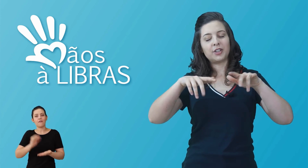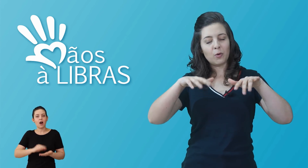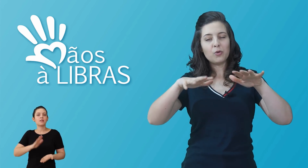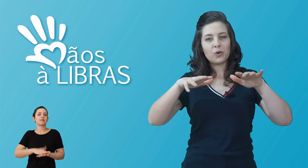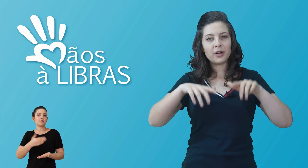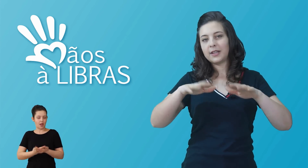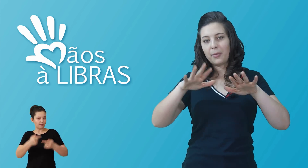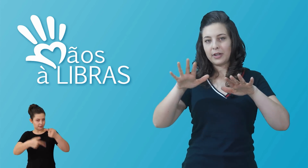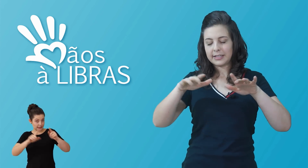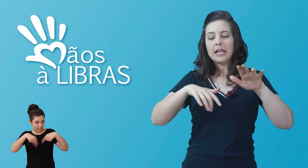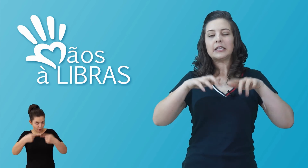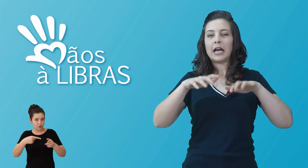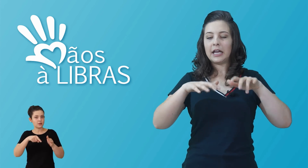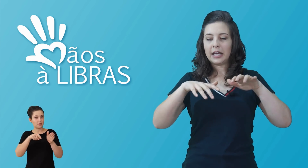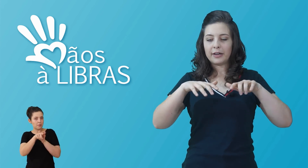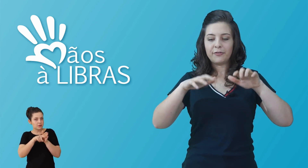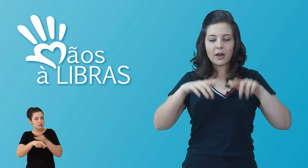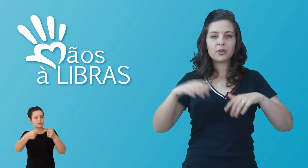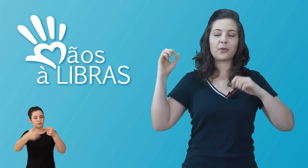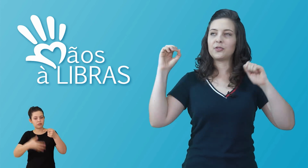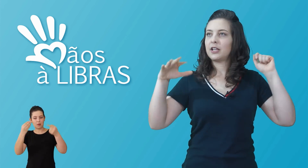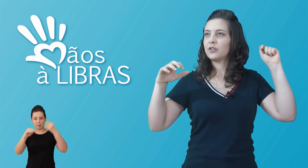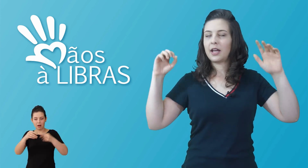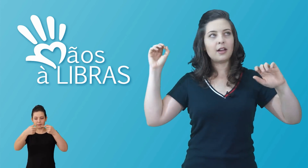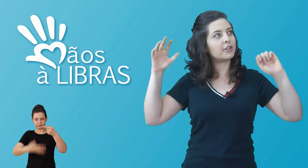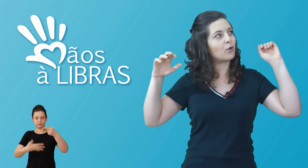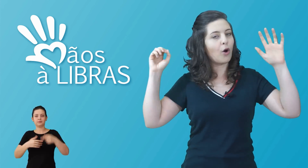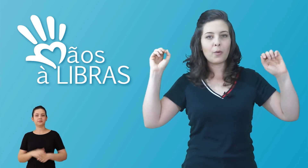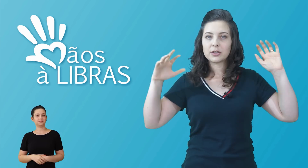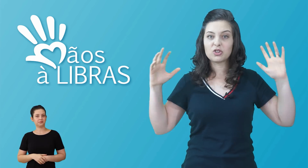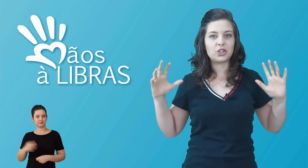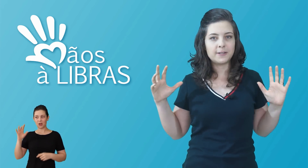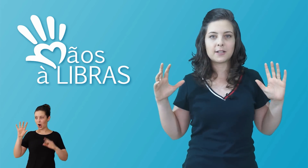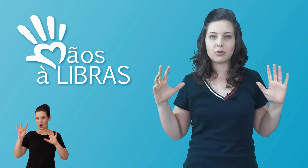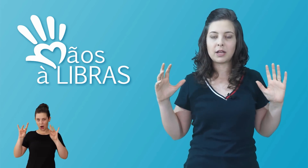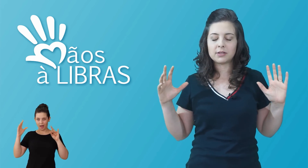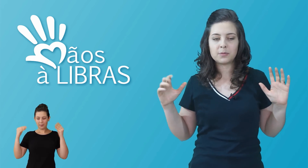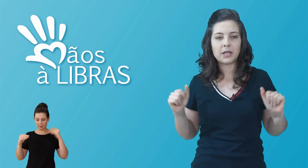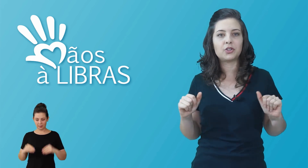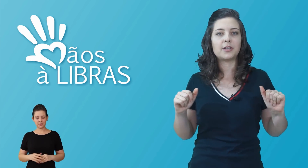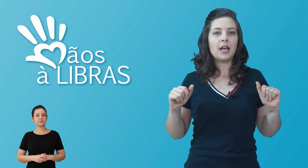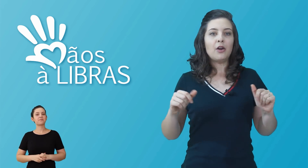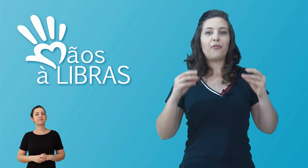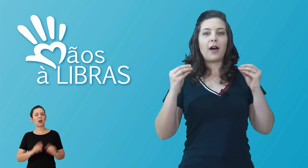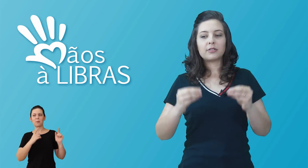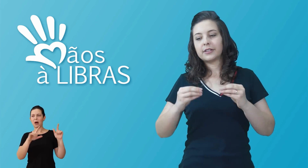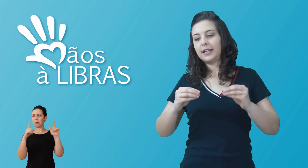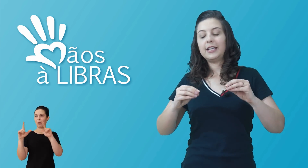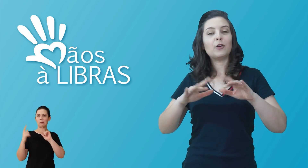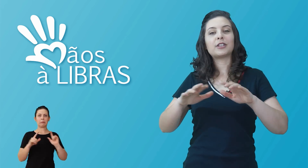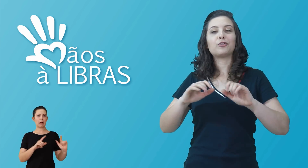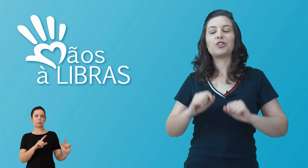intérpretes. Deixa eu dar um Google aí depois. Faltam profissionais, vou até ver se eu colo umas notícias aqui, eu tenho esses prints.